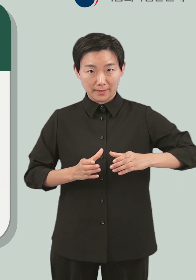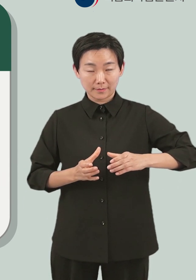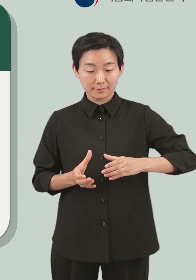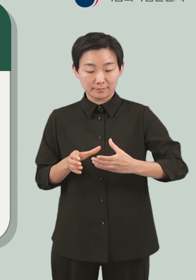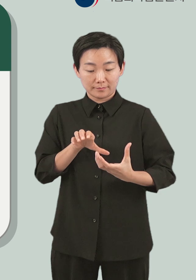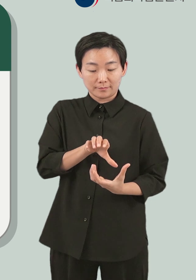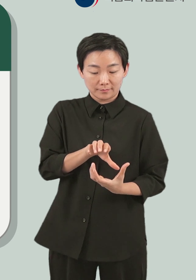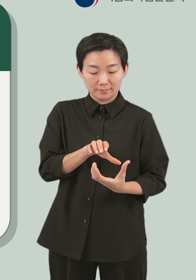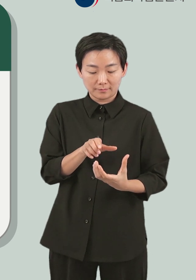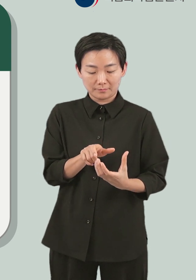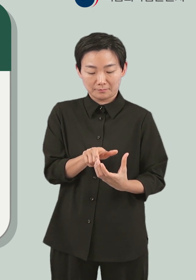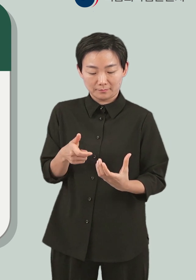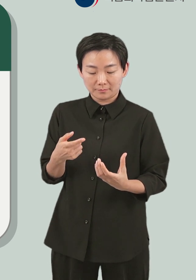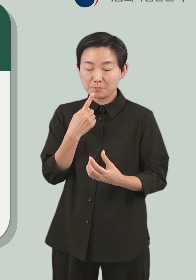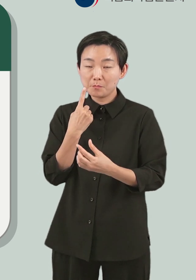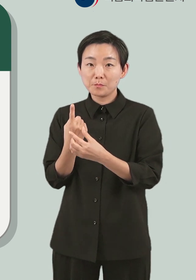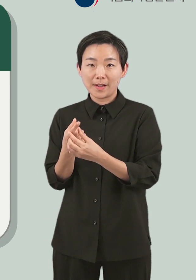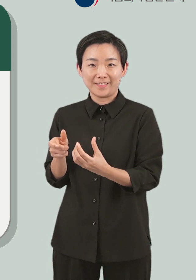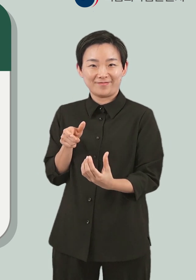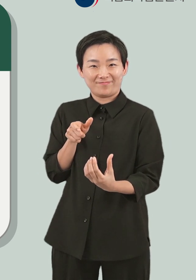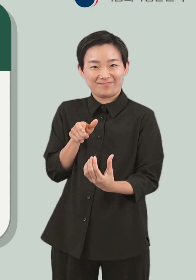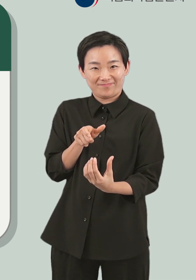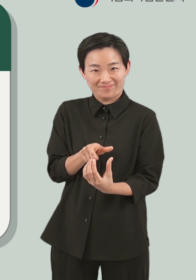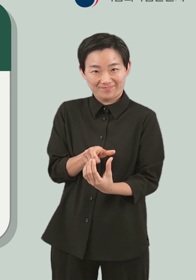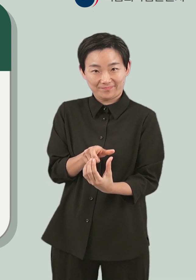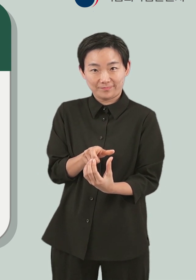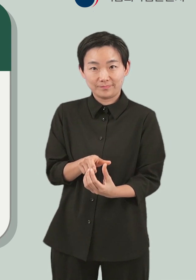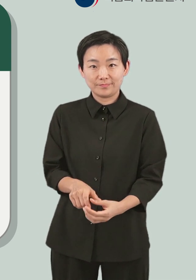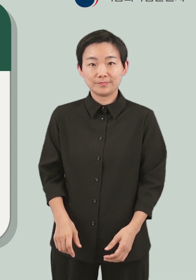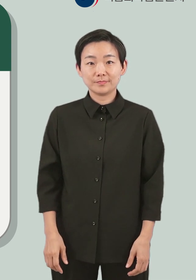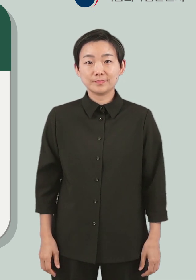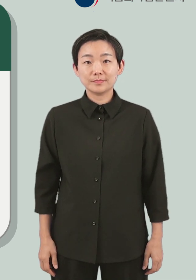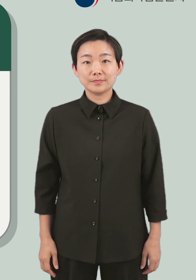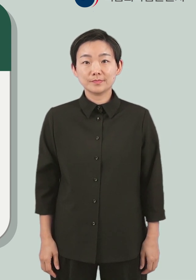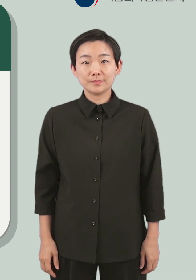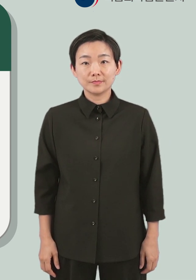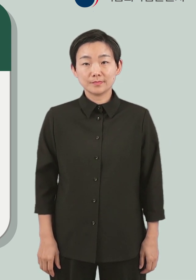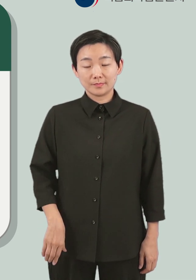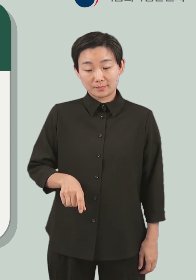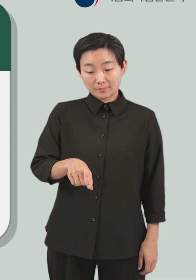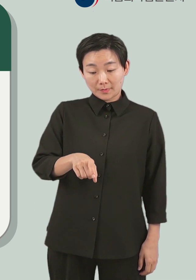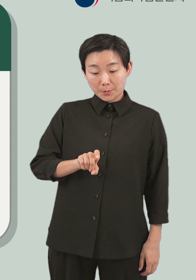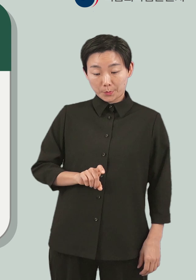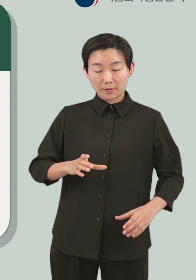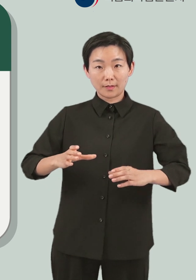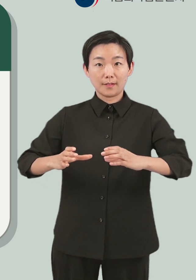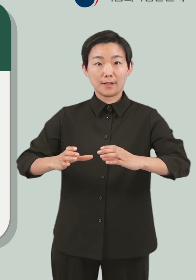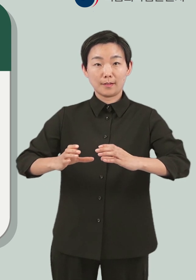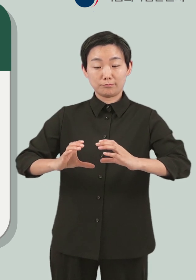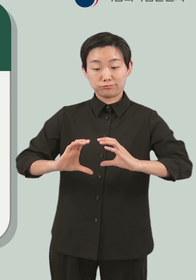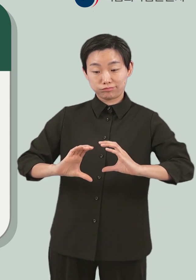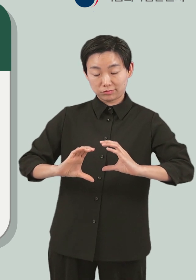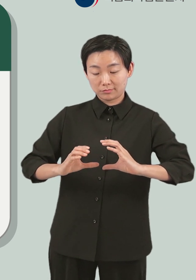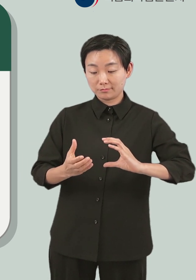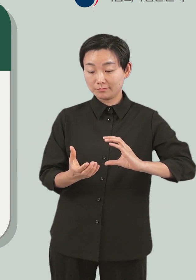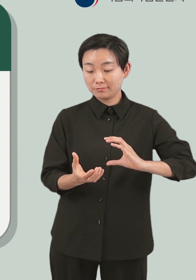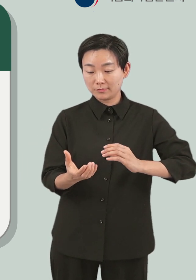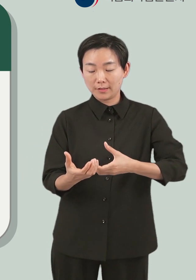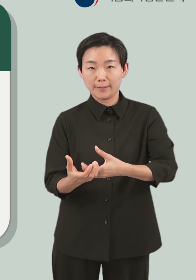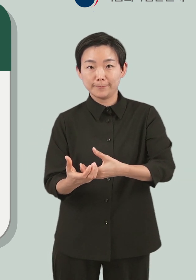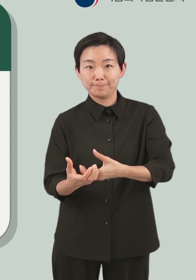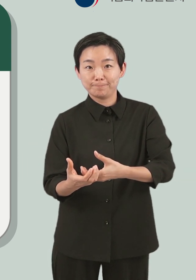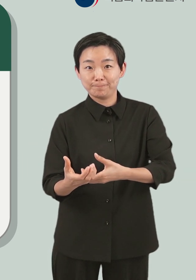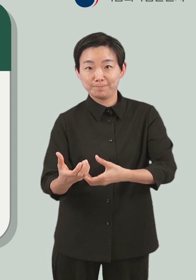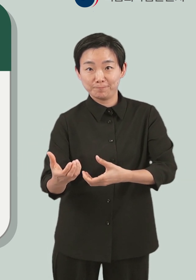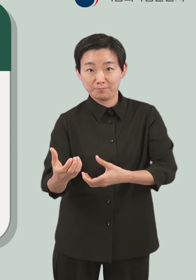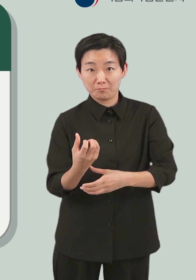분리하고 건전지를 넣습니다. 이때 커프는 닫은 상태여야 합니다. 본체 커프의 홈에 손가락을 걸고 앞쪽으로